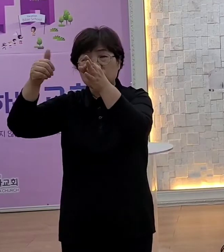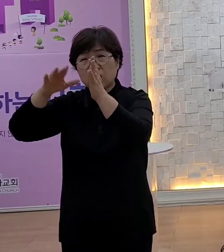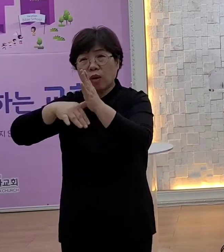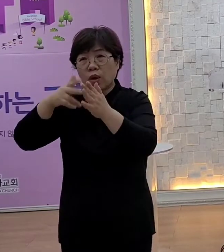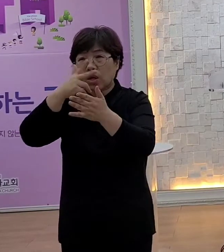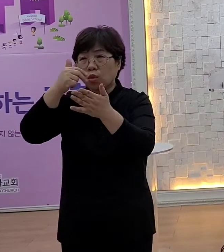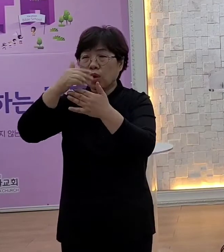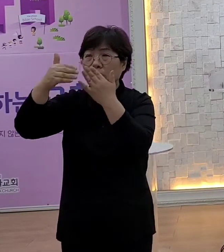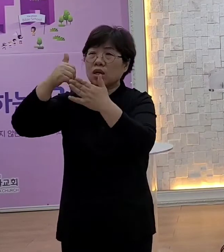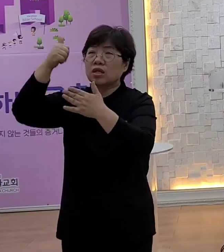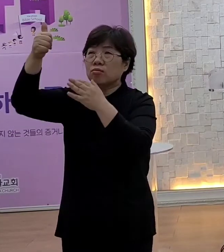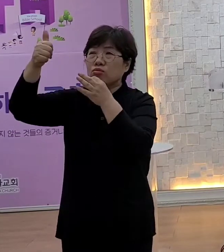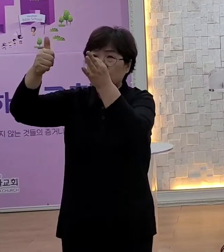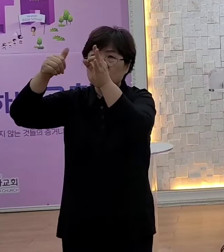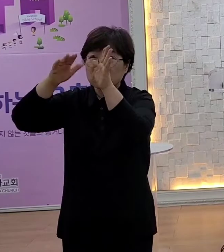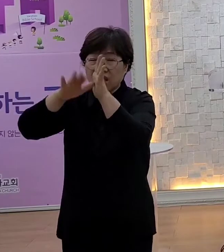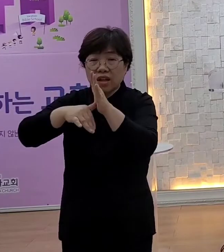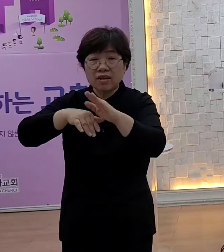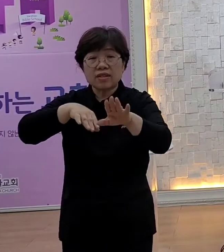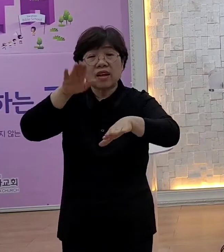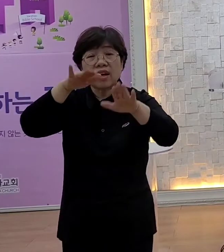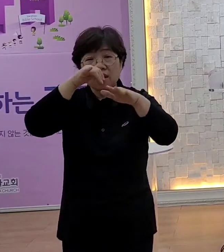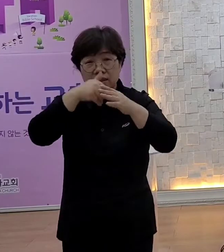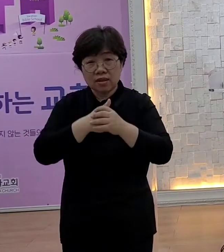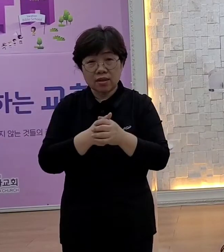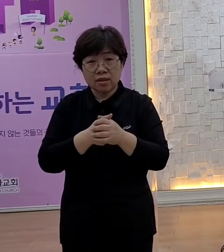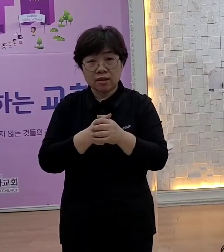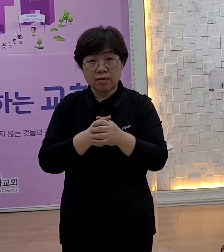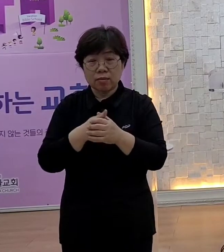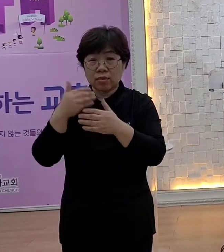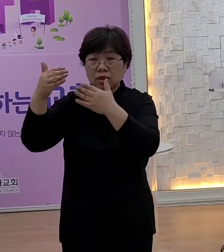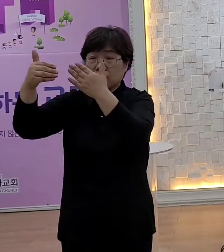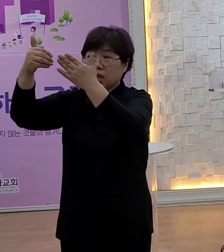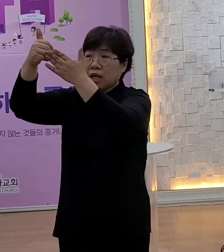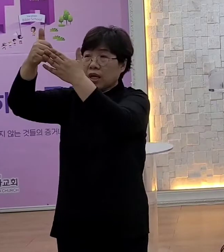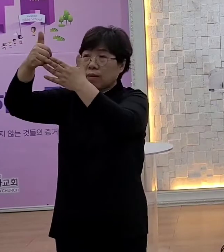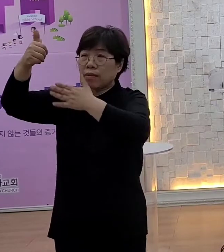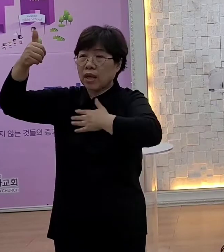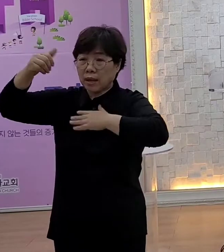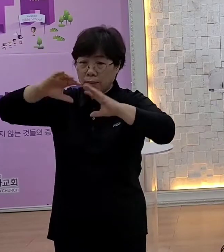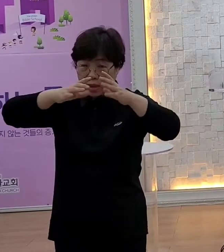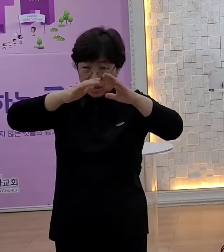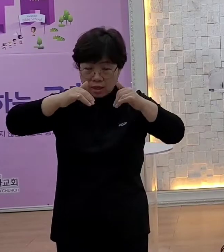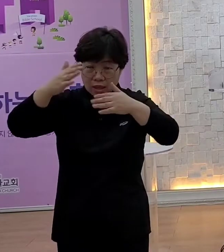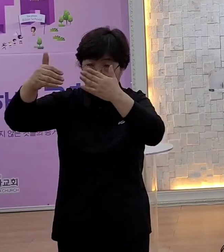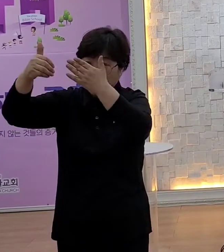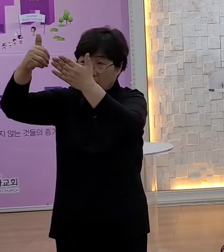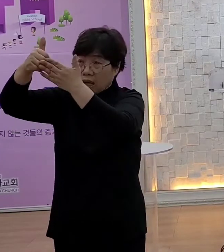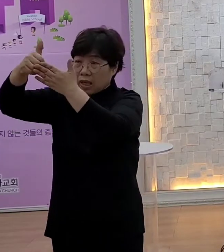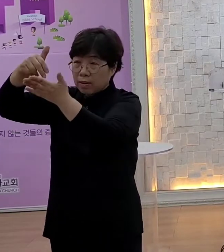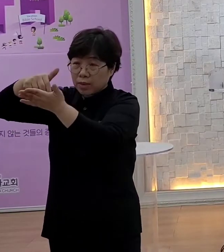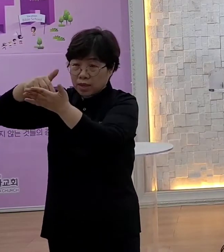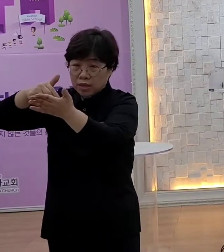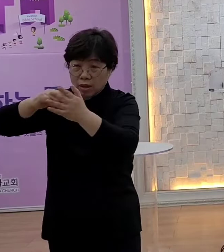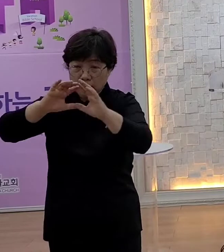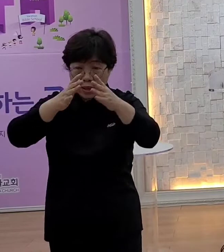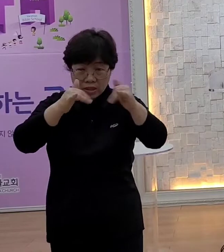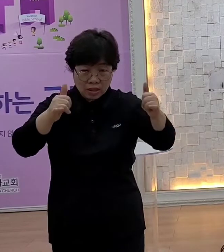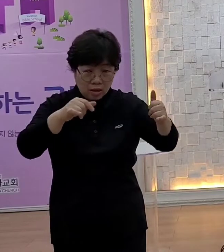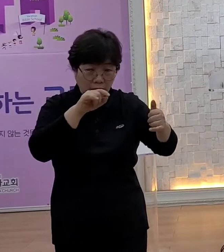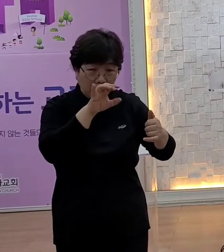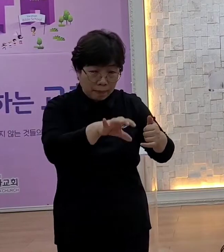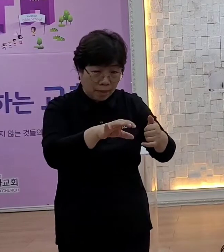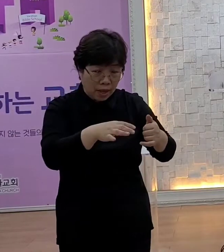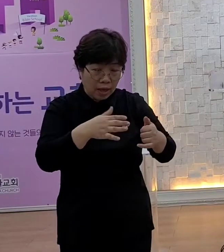하나님께서 그의 백성들에게 자신을 알리실 때 너와 나의 그 언약 관계다. 너는